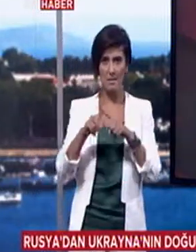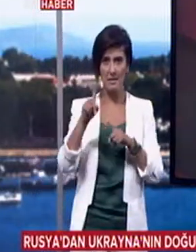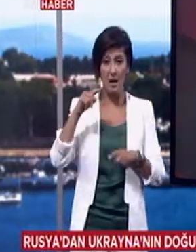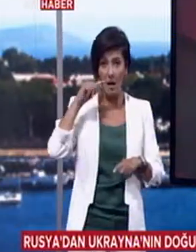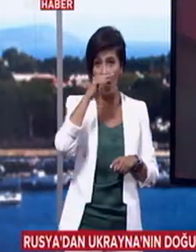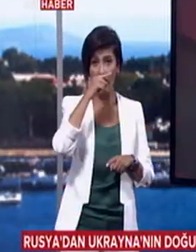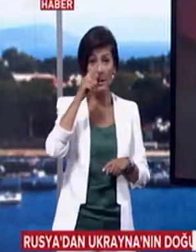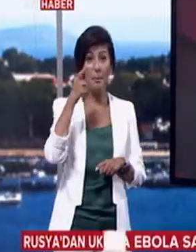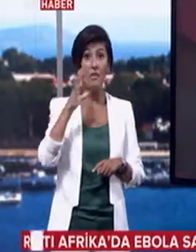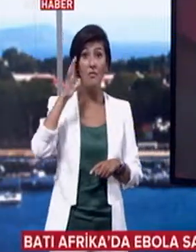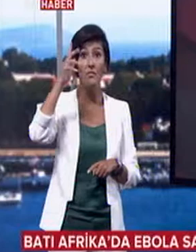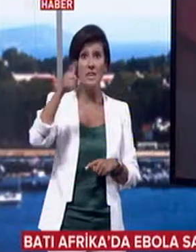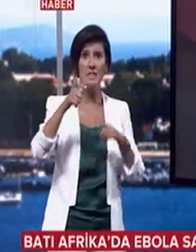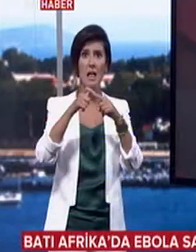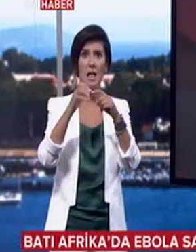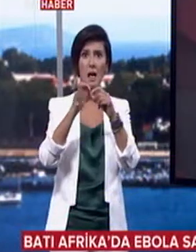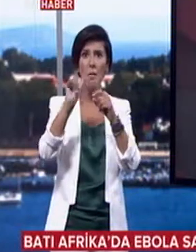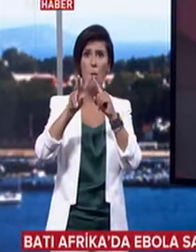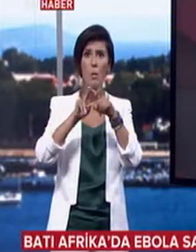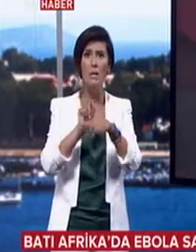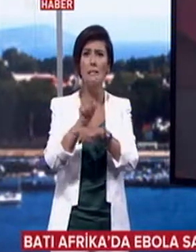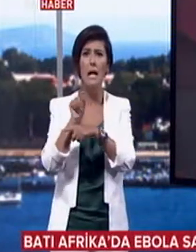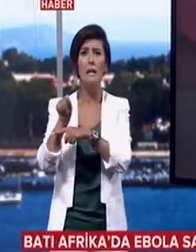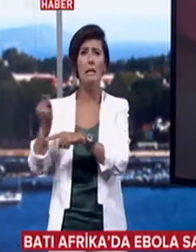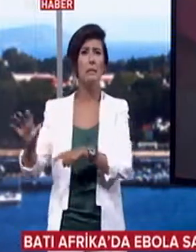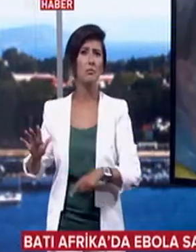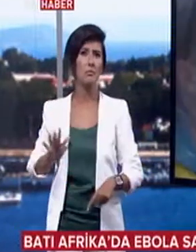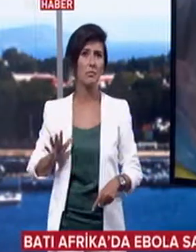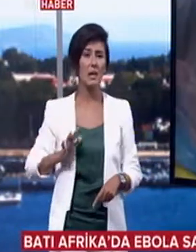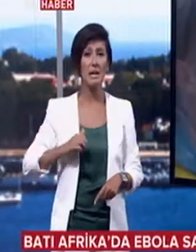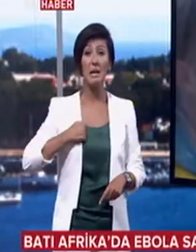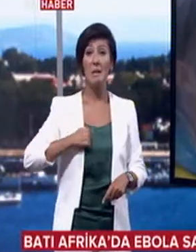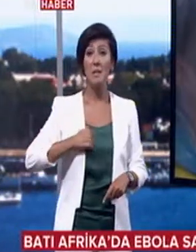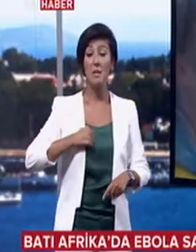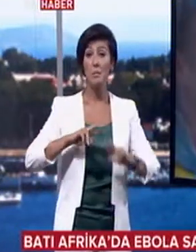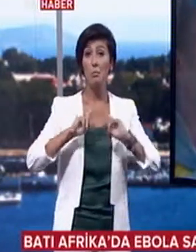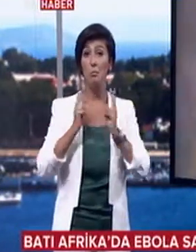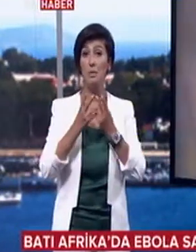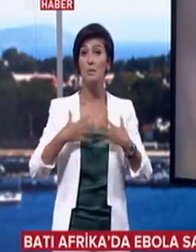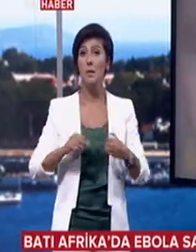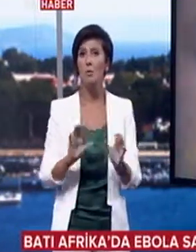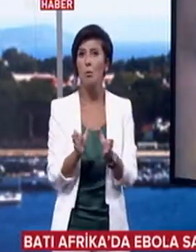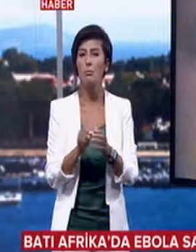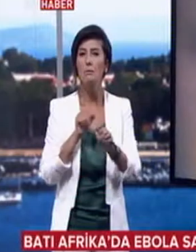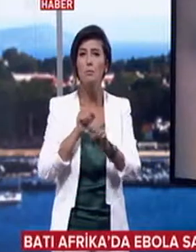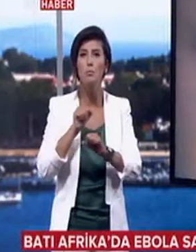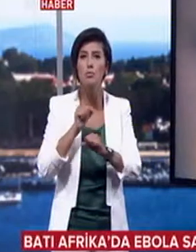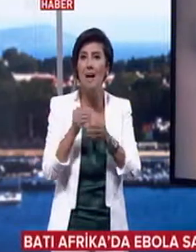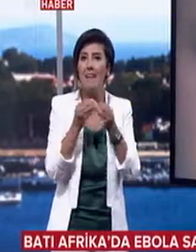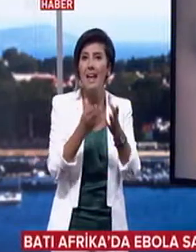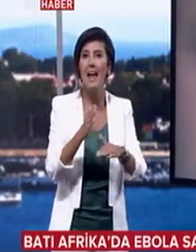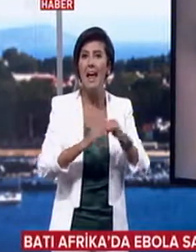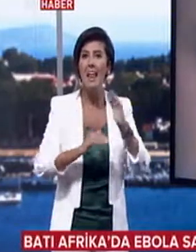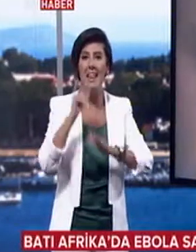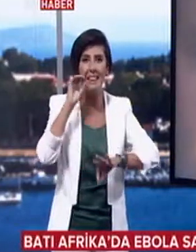Batı Afrika'da binden fazla can alan Ebola salgını korku salmaya devam ediyor. Kanada, Dünya Sağlık Örgütü'ne salgınla mücadele için